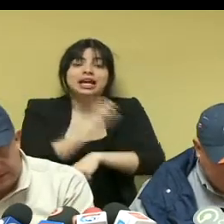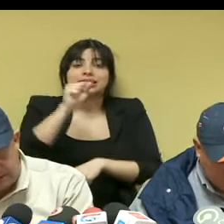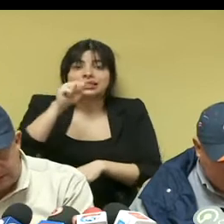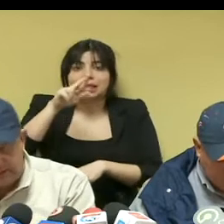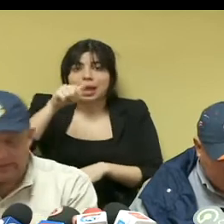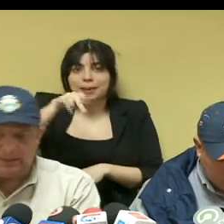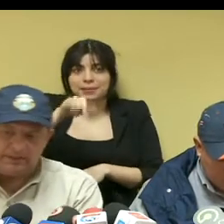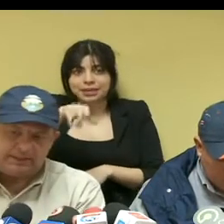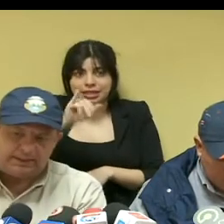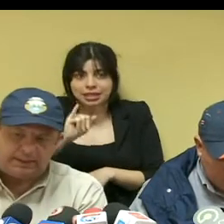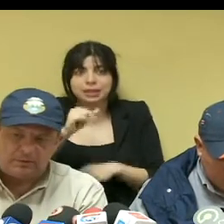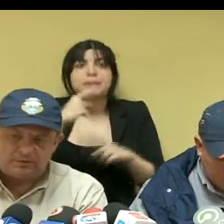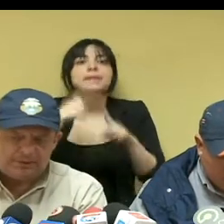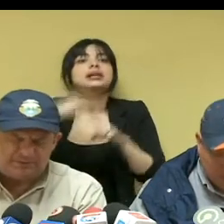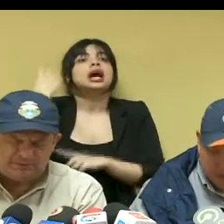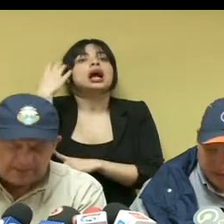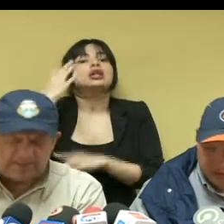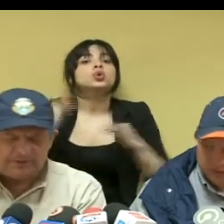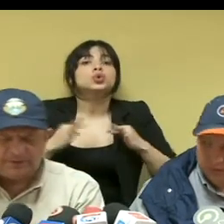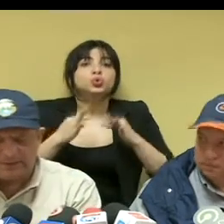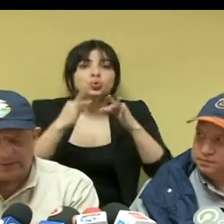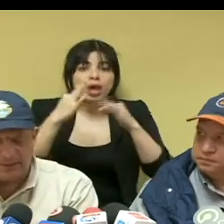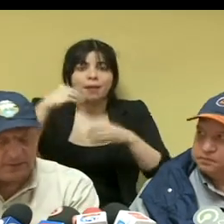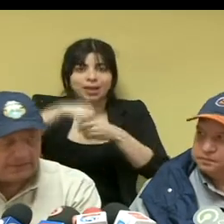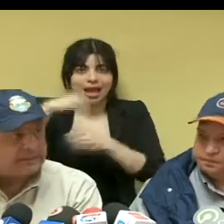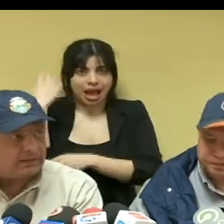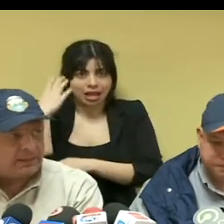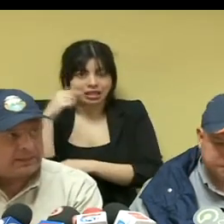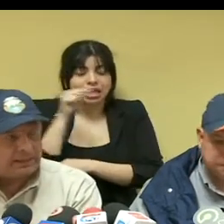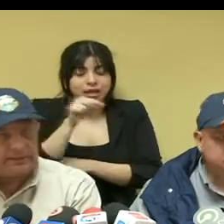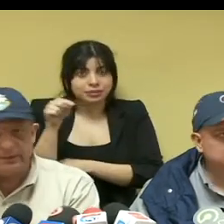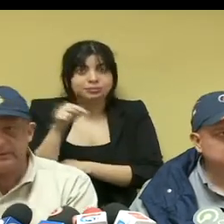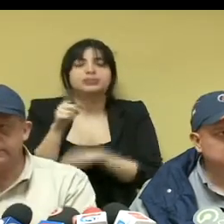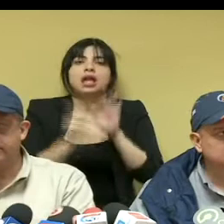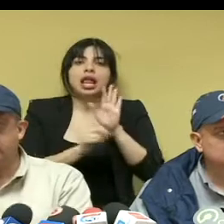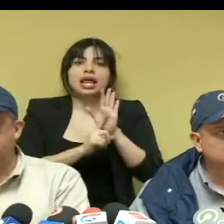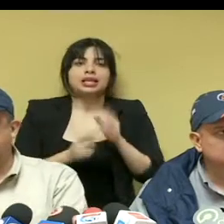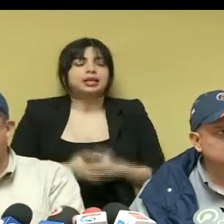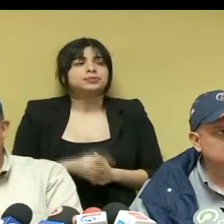y Cartago, Turrialba, en la provincia de Cartago, están en la alerta.